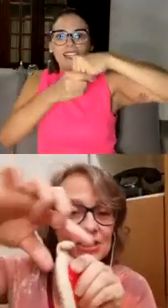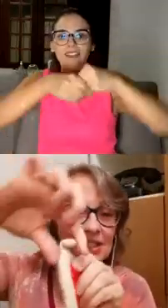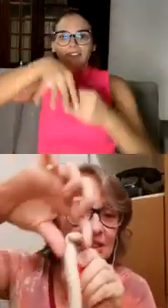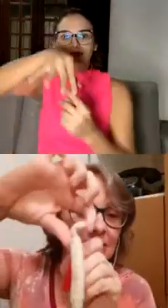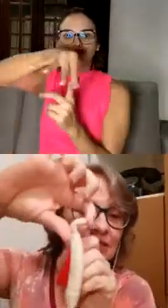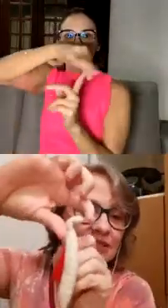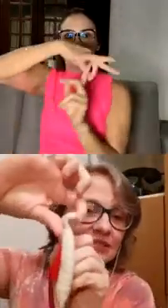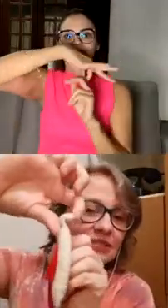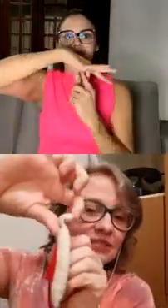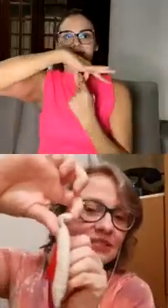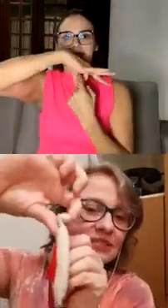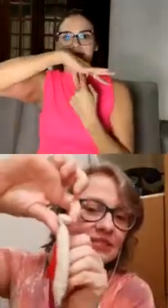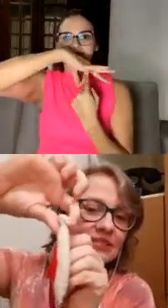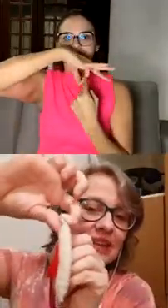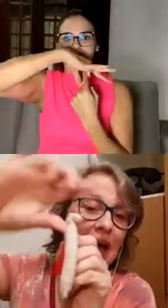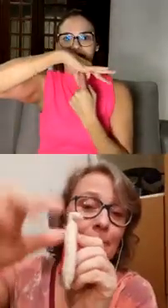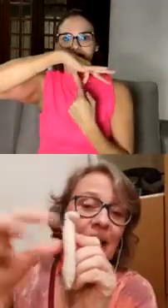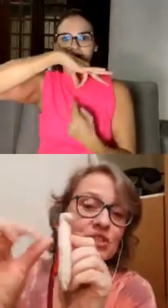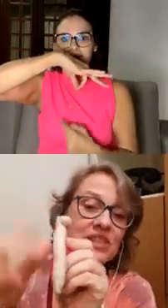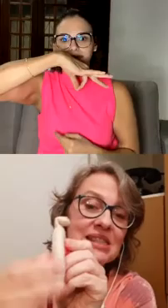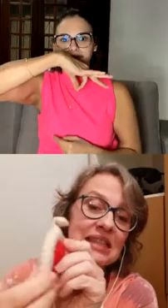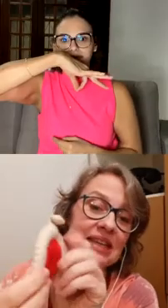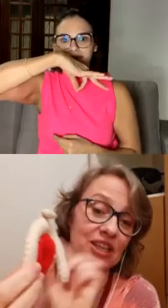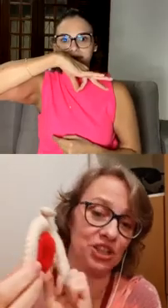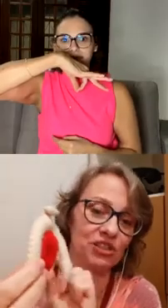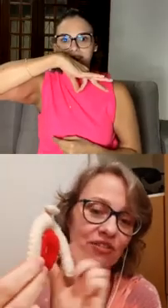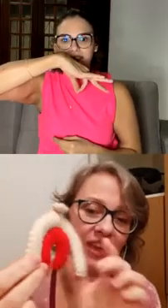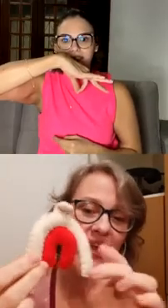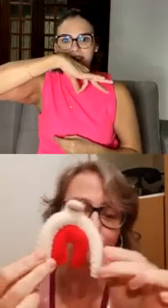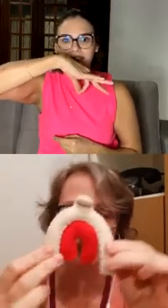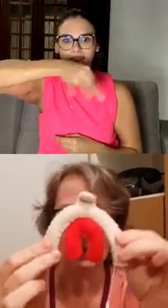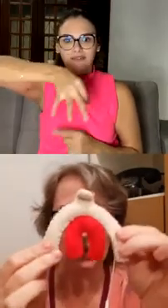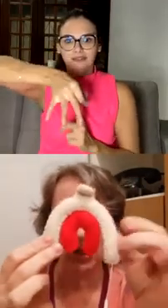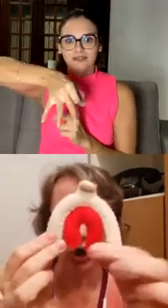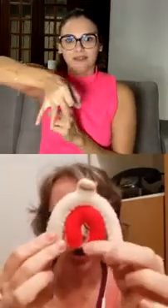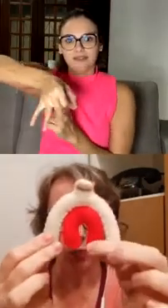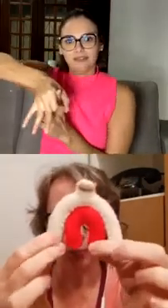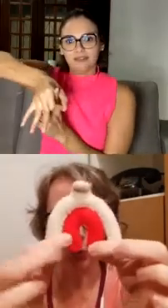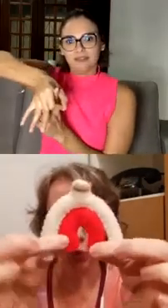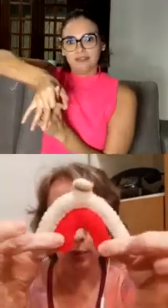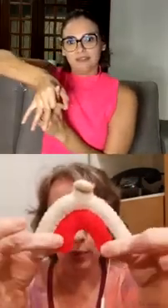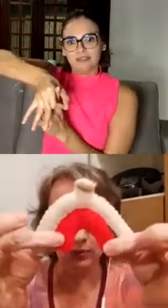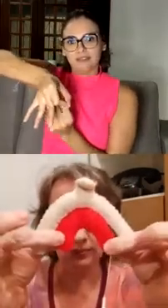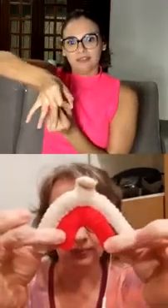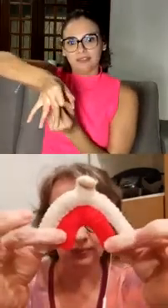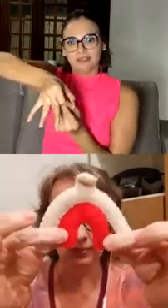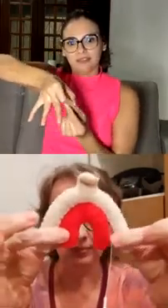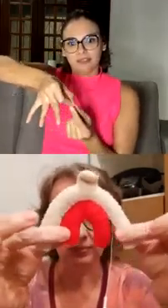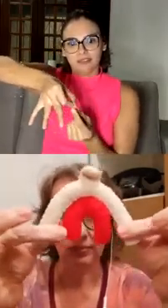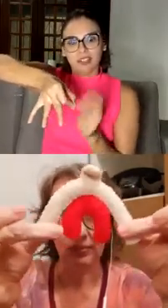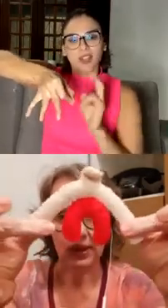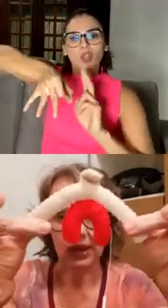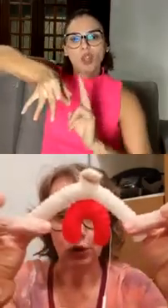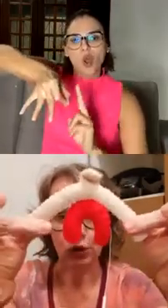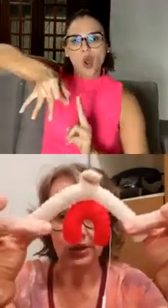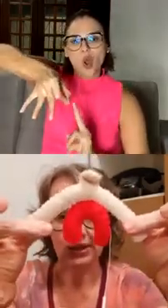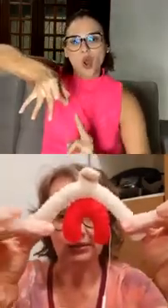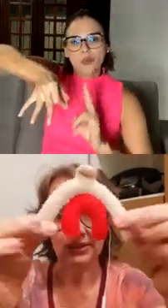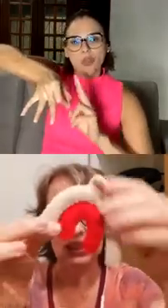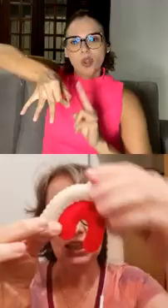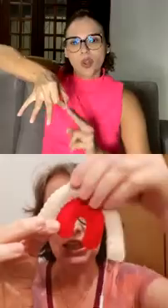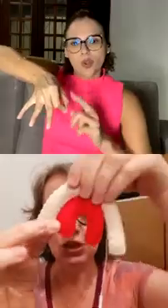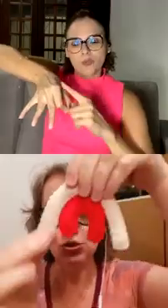Glande. A partezinha que a gente vê. Bulbo. E